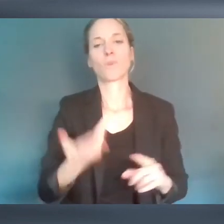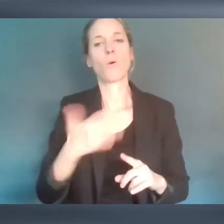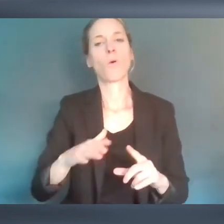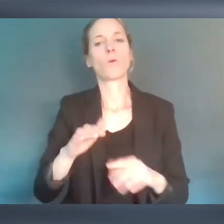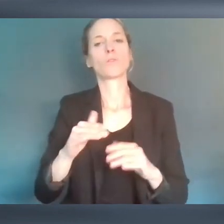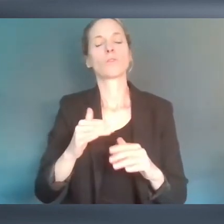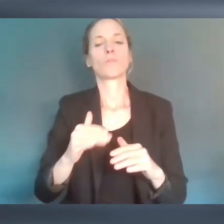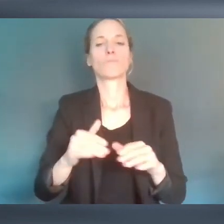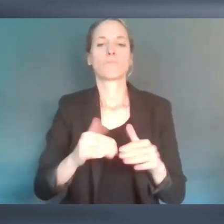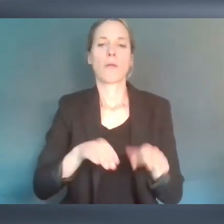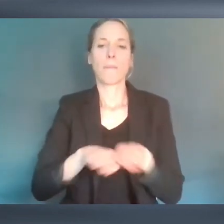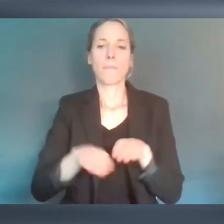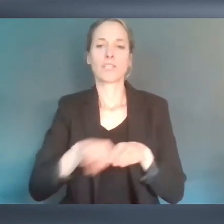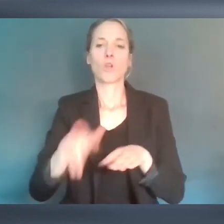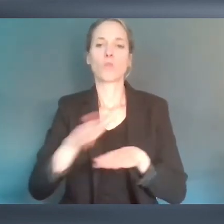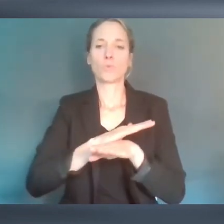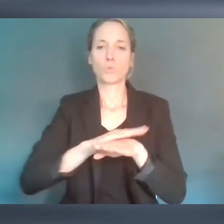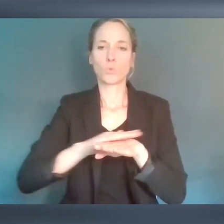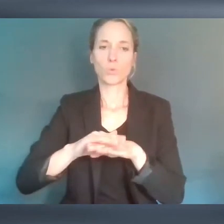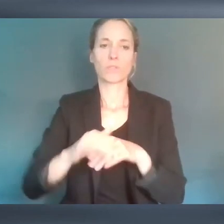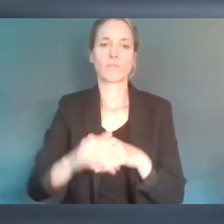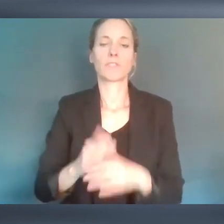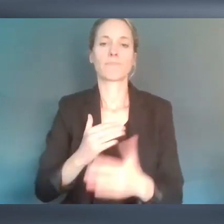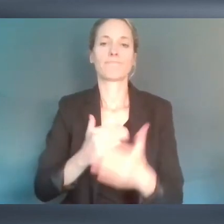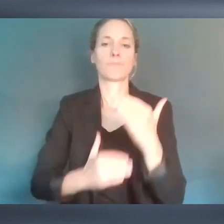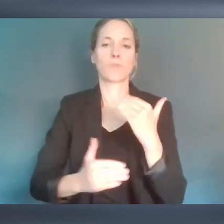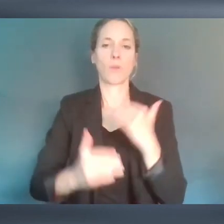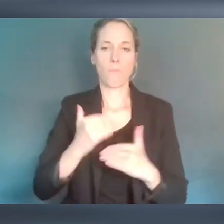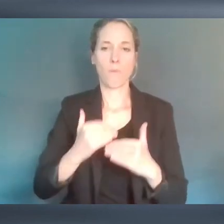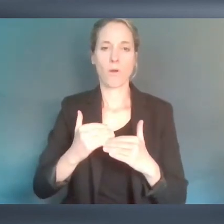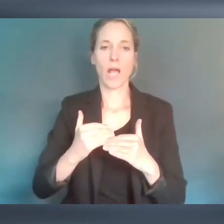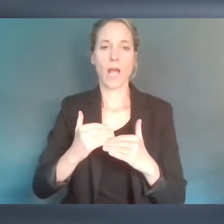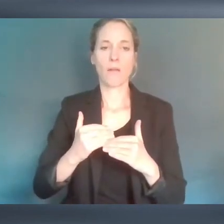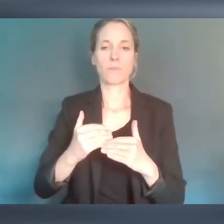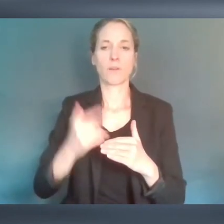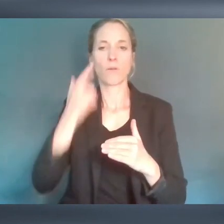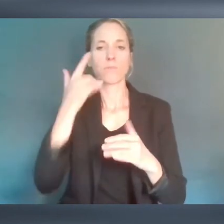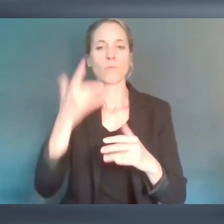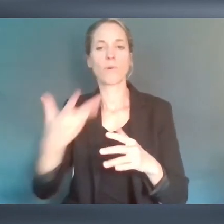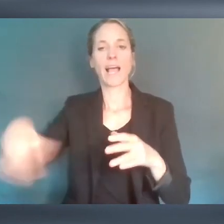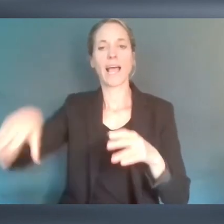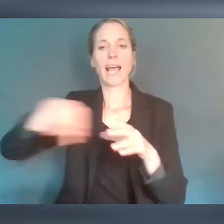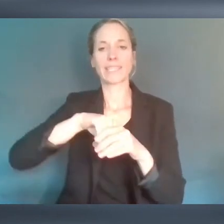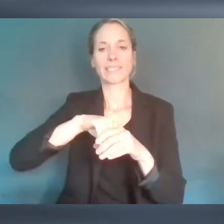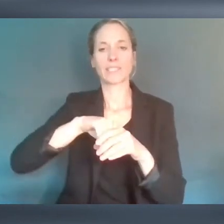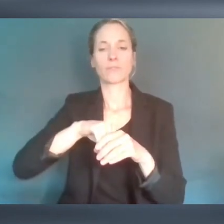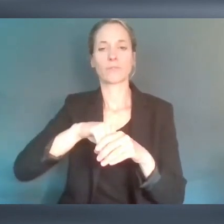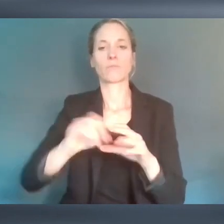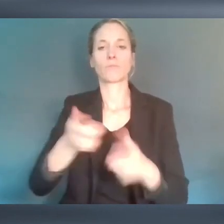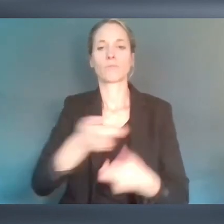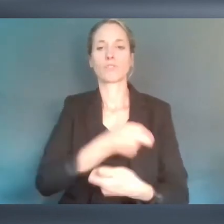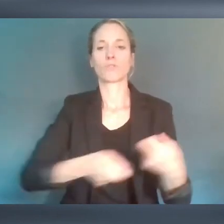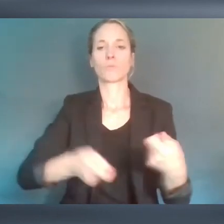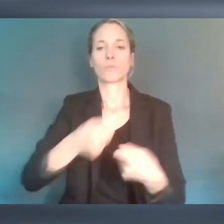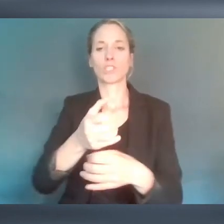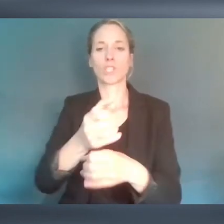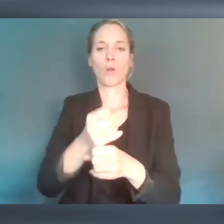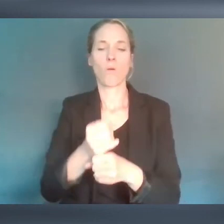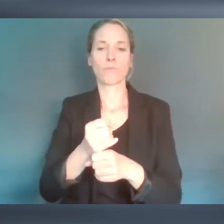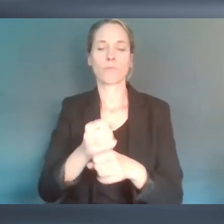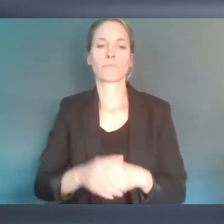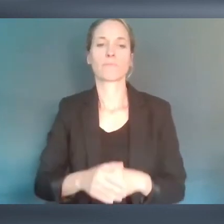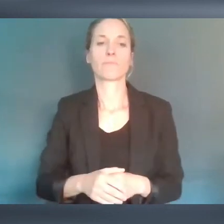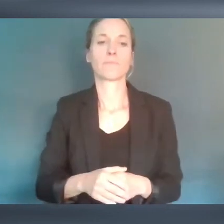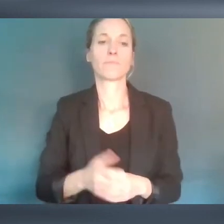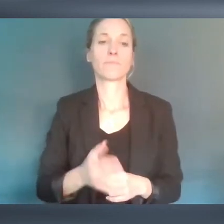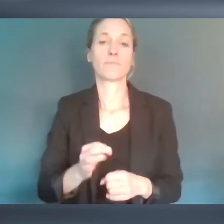partenariat, de réinsertion dans le premier marché de l'emploi. C'est très bien, bien sûr. Ça répond à une partie de la